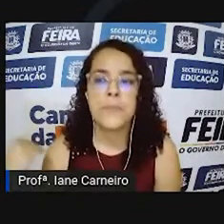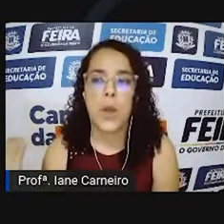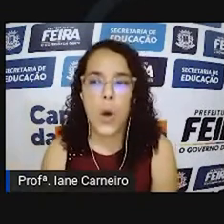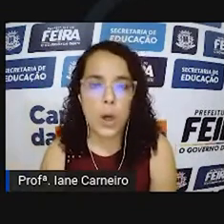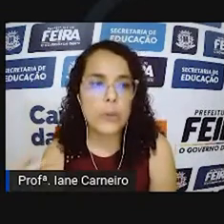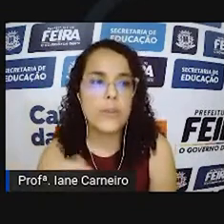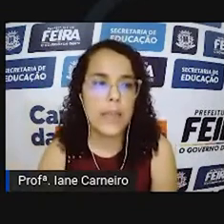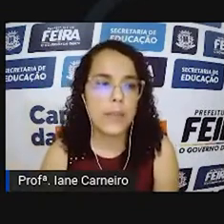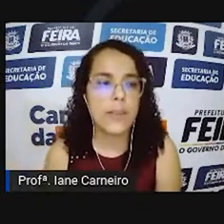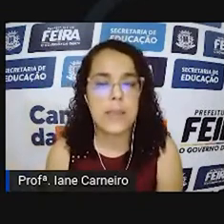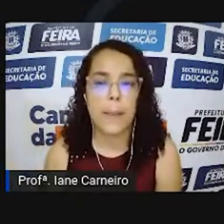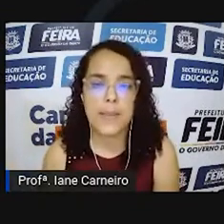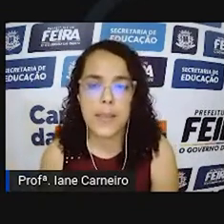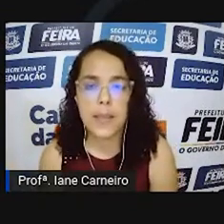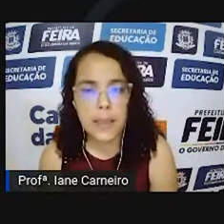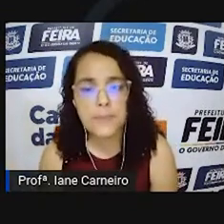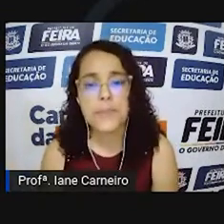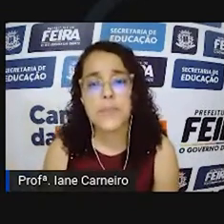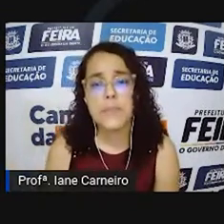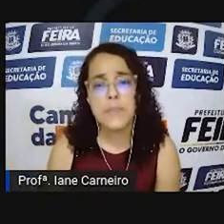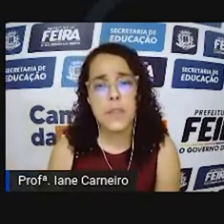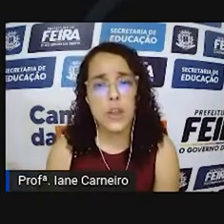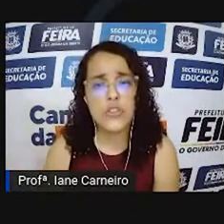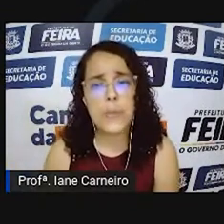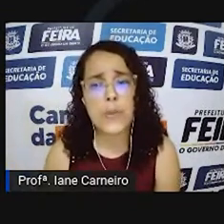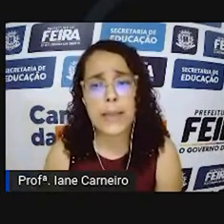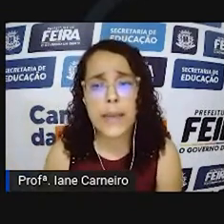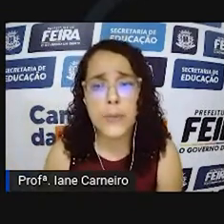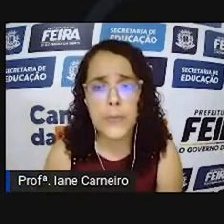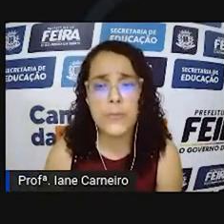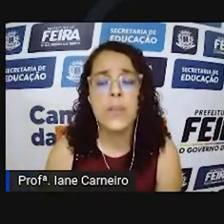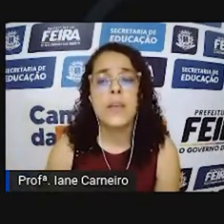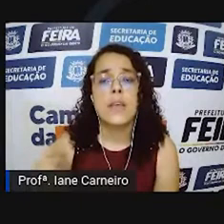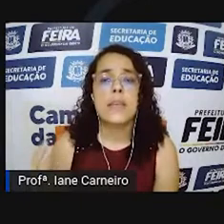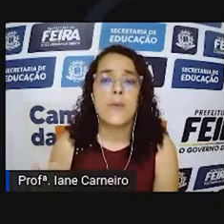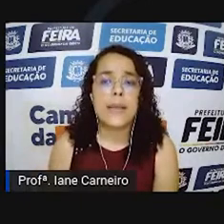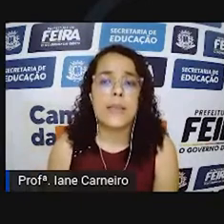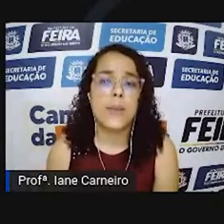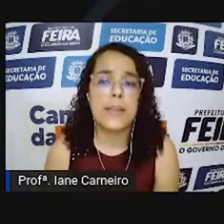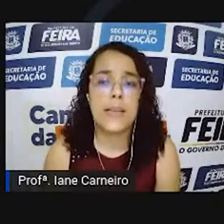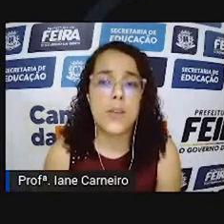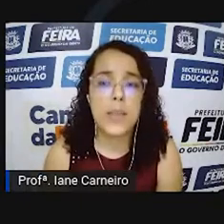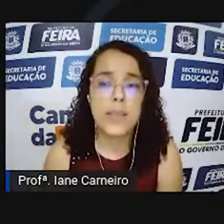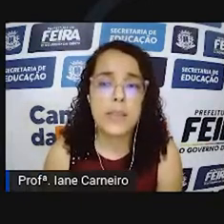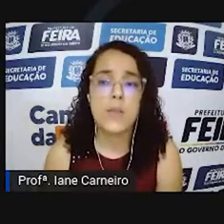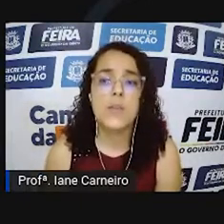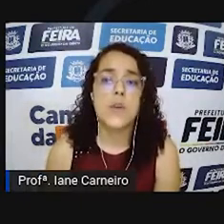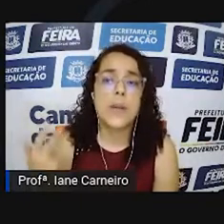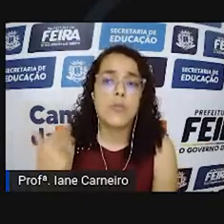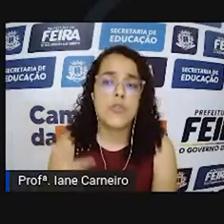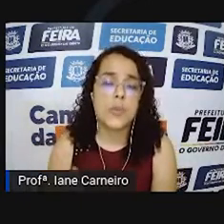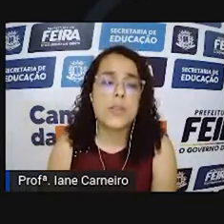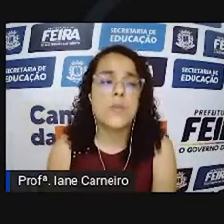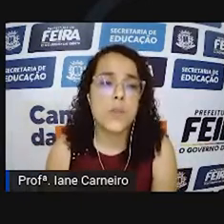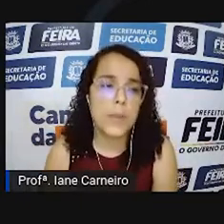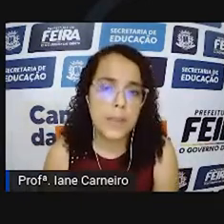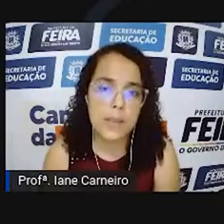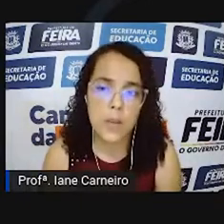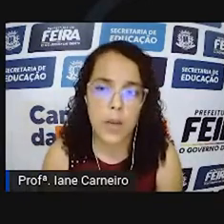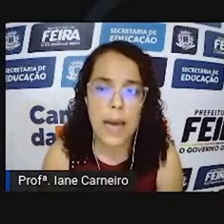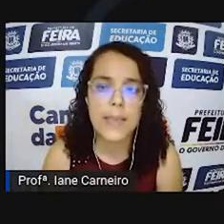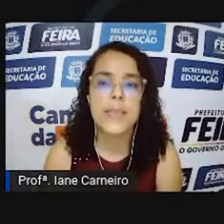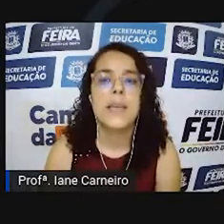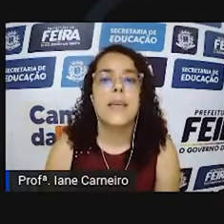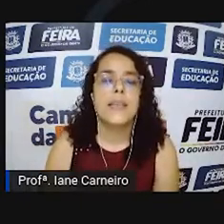cada órgão dentro dessa parceria. Nós temos o Caderno 1, que é um caderno que traz orientações sobre a constituição dos